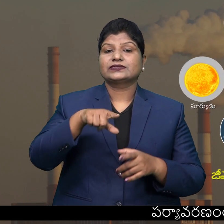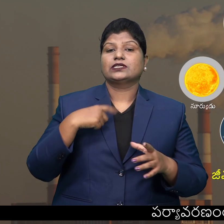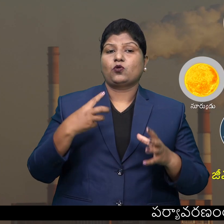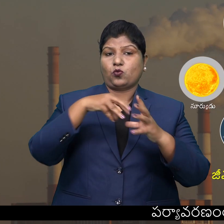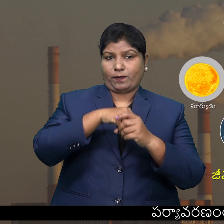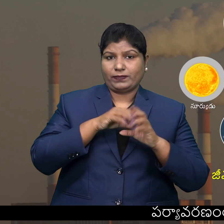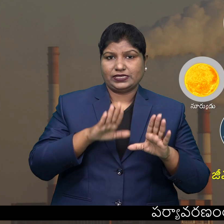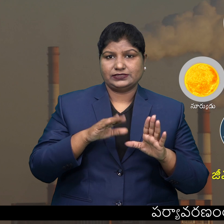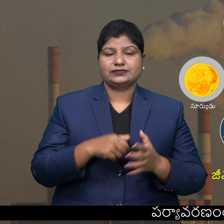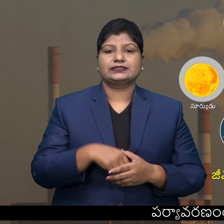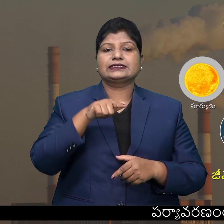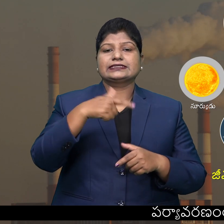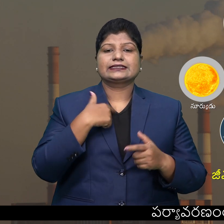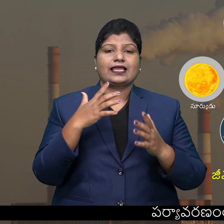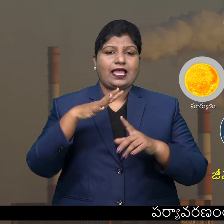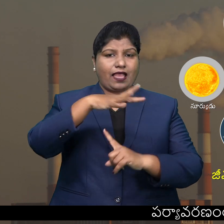పర్యావరణంలోని భాగాలు పరస్పరం